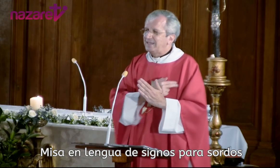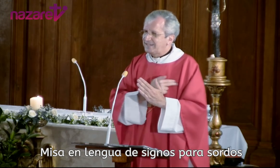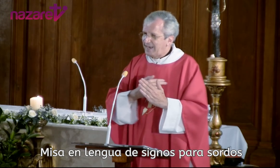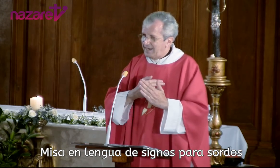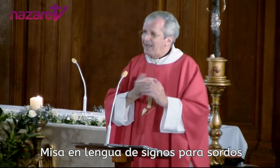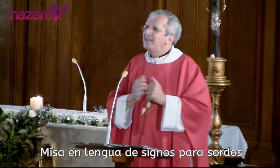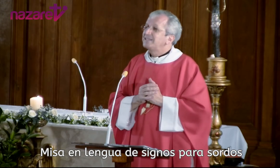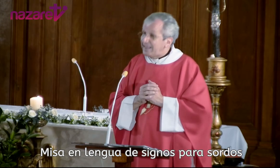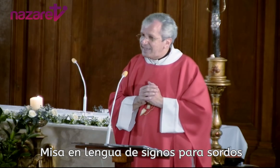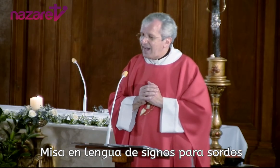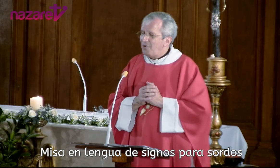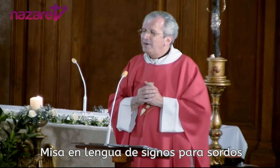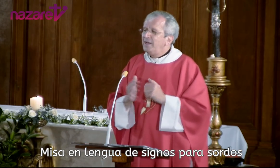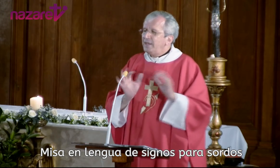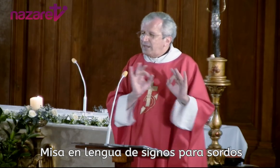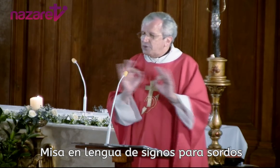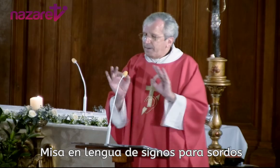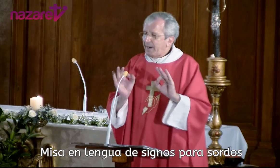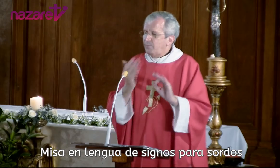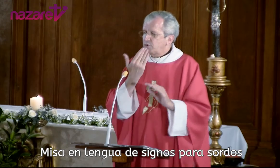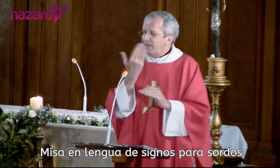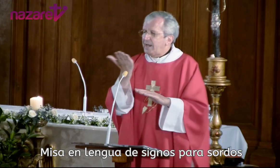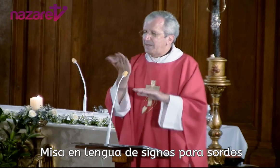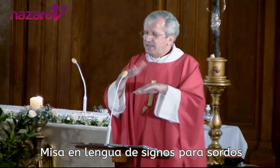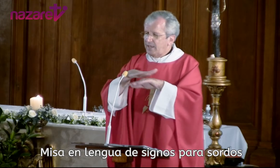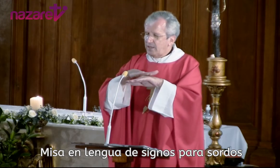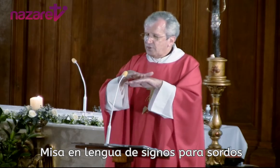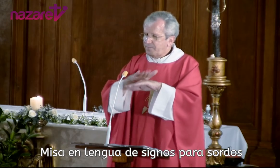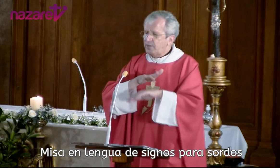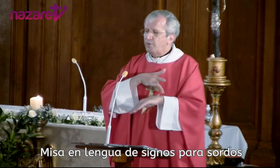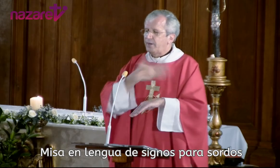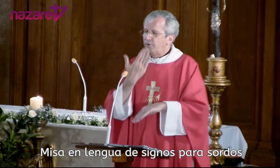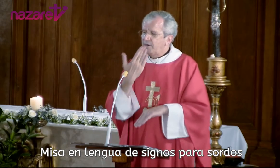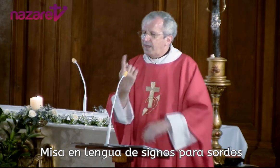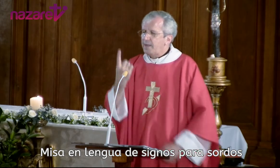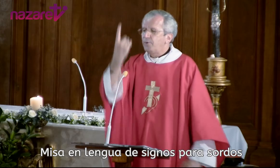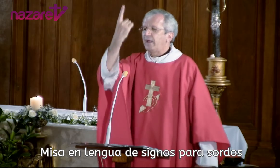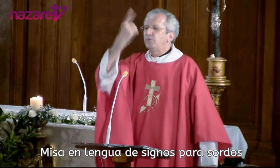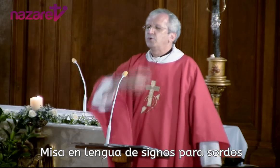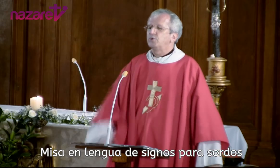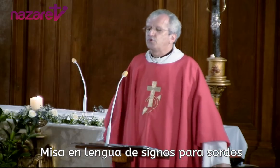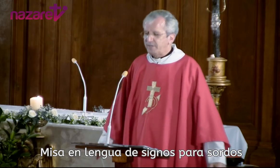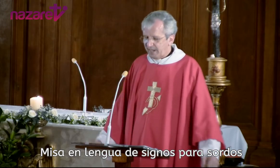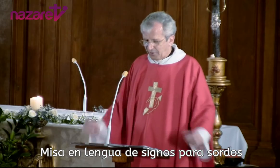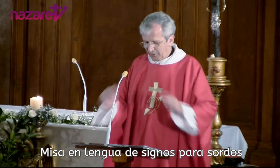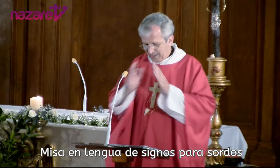San Santiago. Y nos preparamos en la presencia de Dios pidiendo perdón e implorando su misericordia.